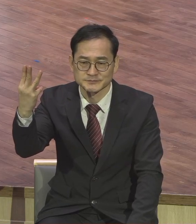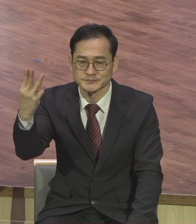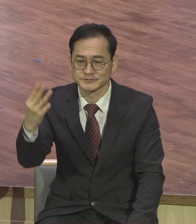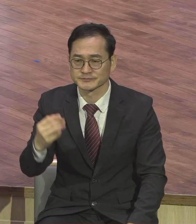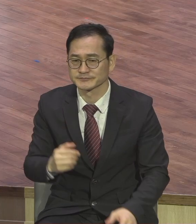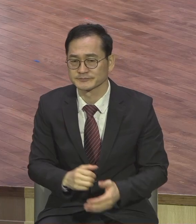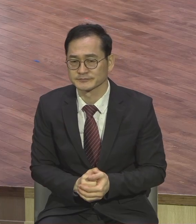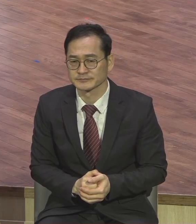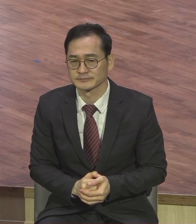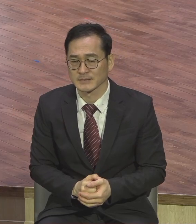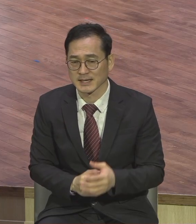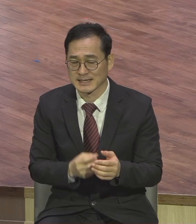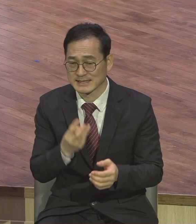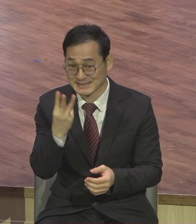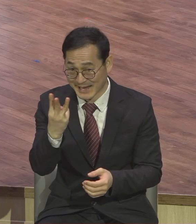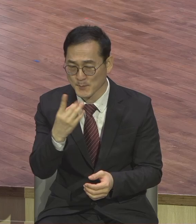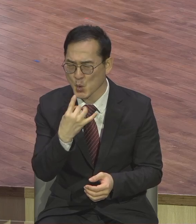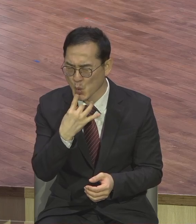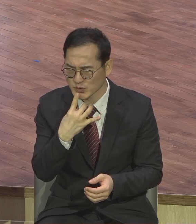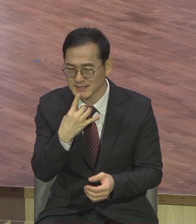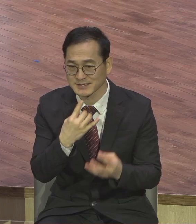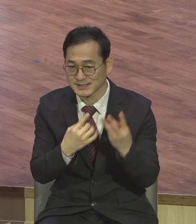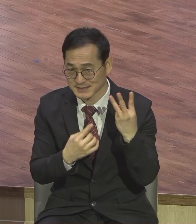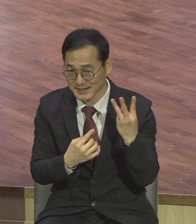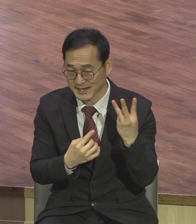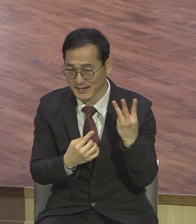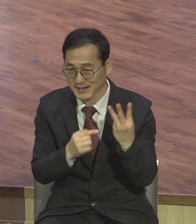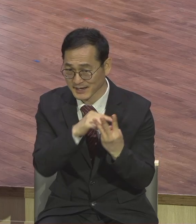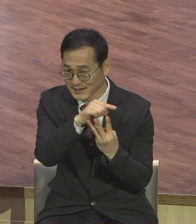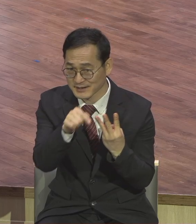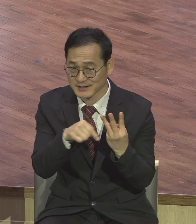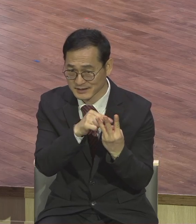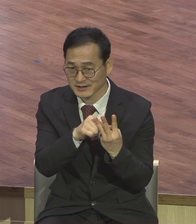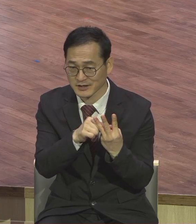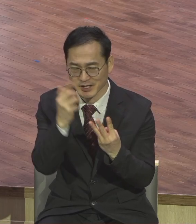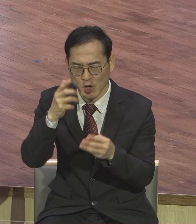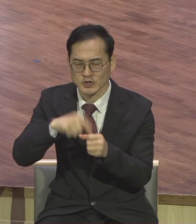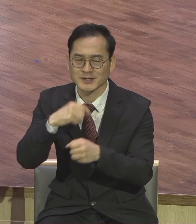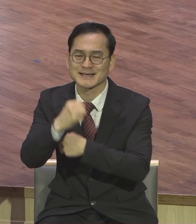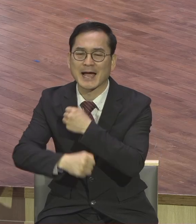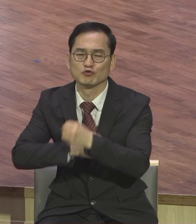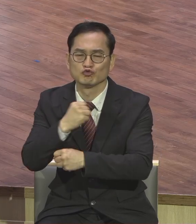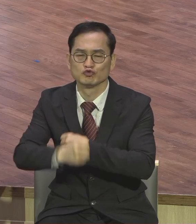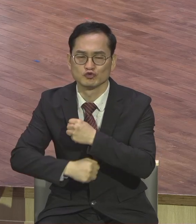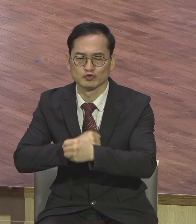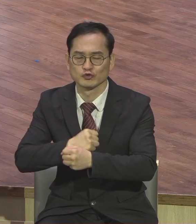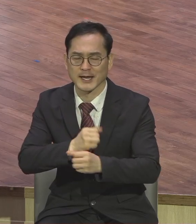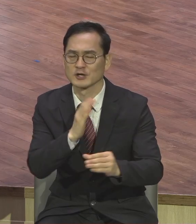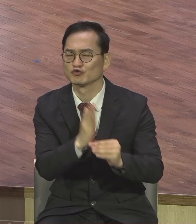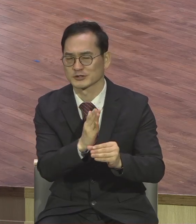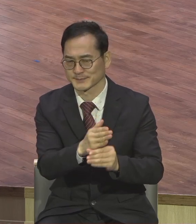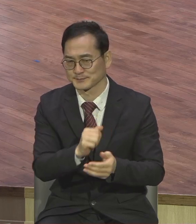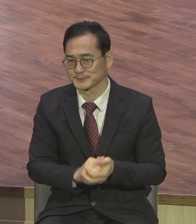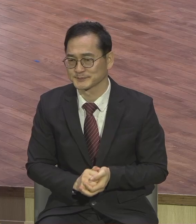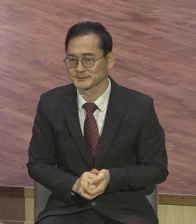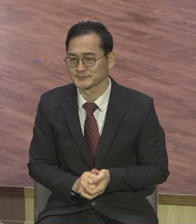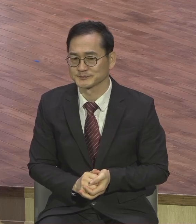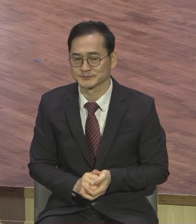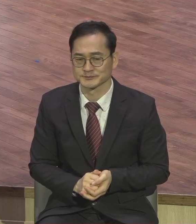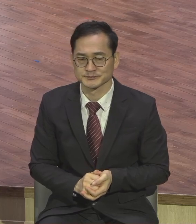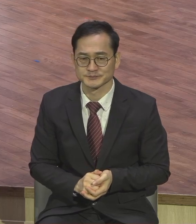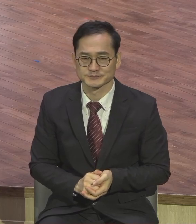사실 삼오직이 영적 자유함을 누리는 핵심입니다. 우리는 오직 그리스도로 인생